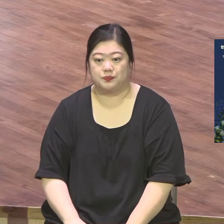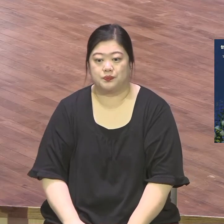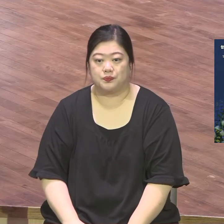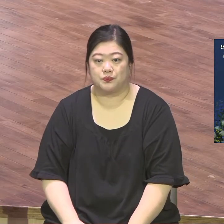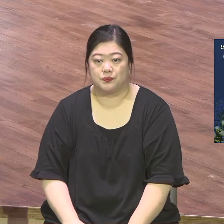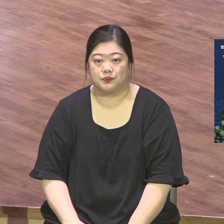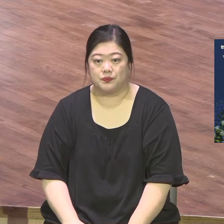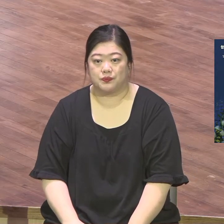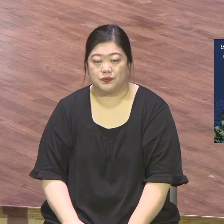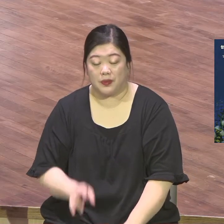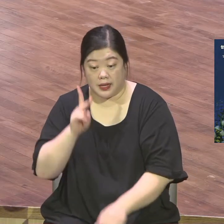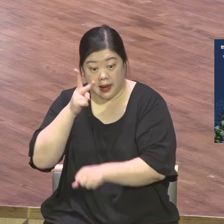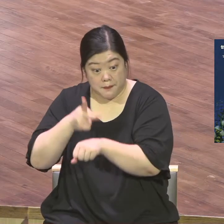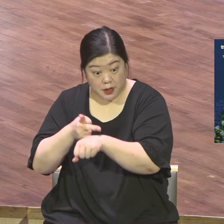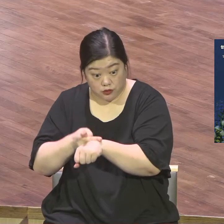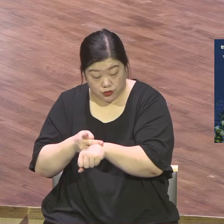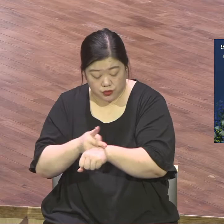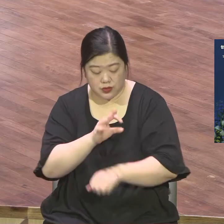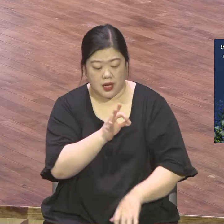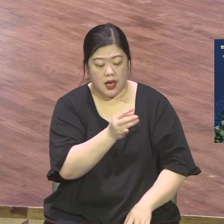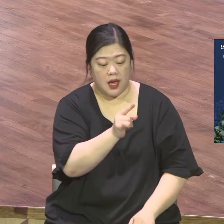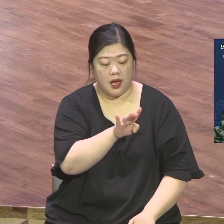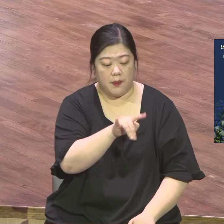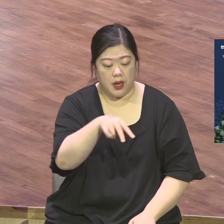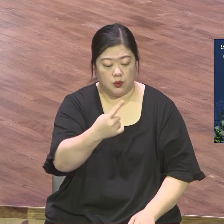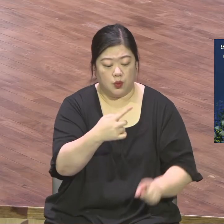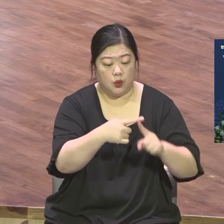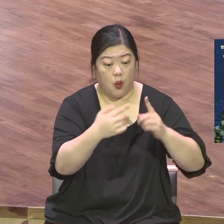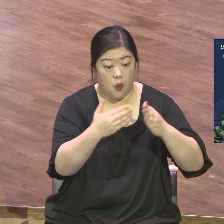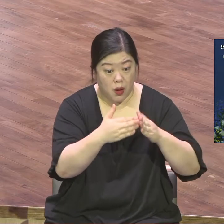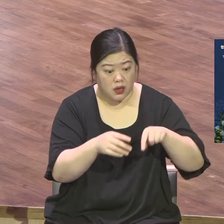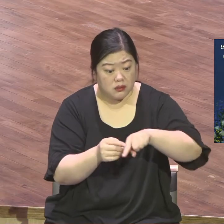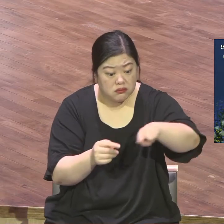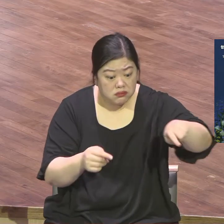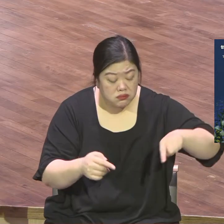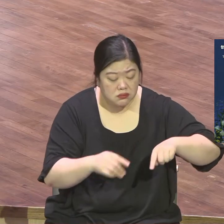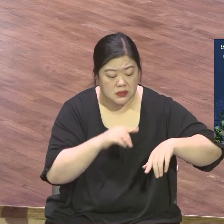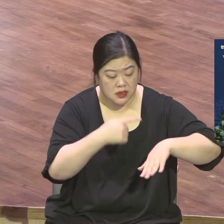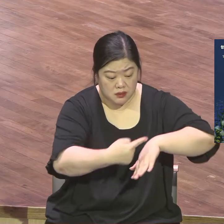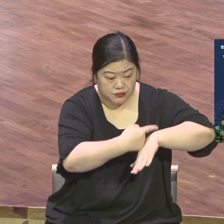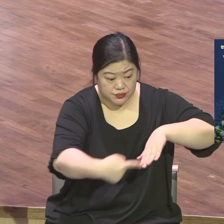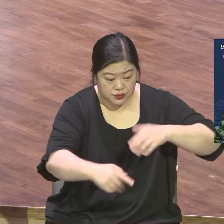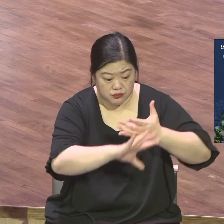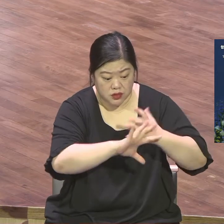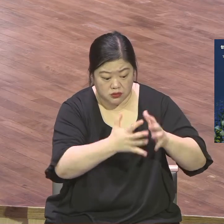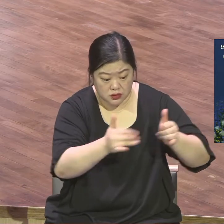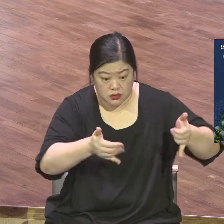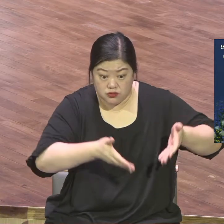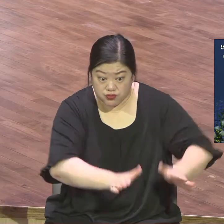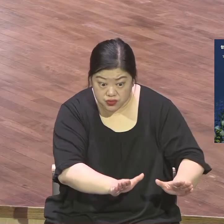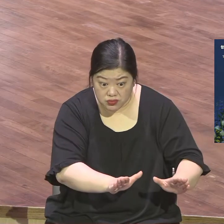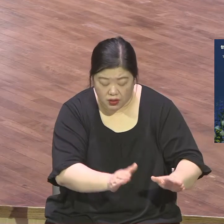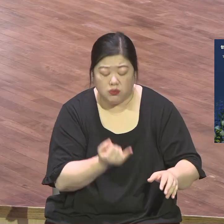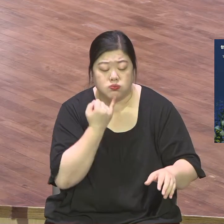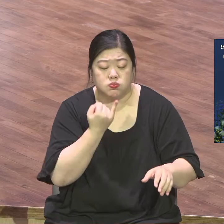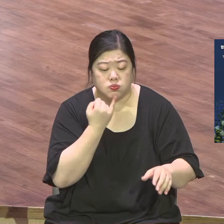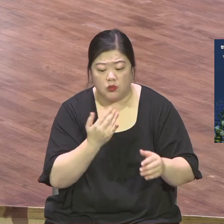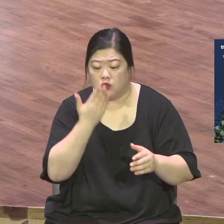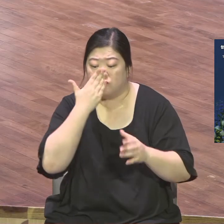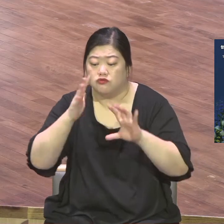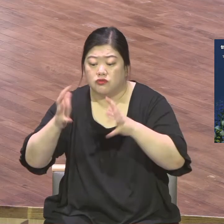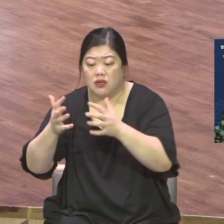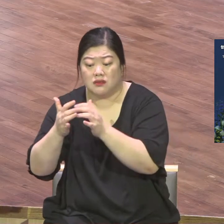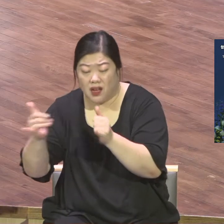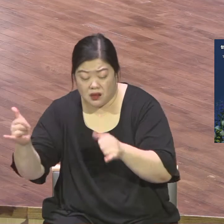바울은 에베소 교회 안에 있는 이방인 출신 성도들이나 유대 배경을 가진